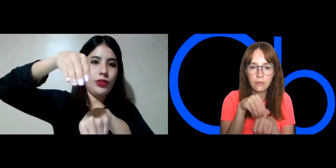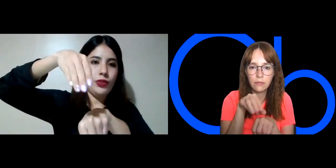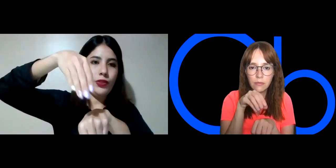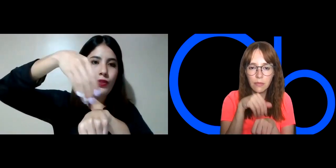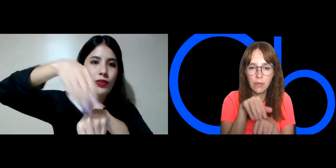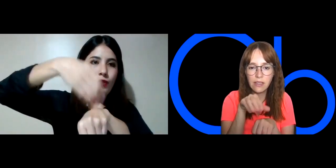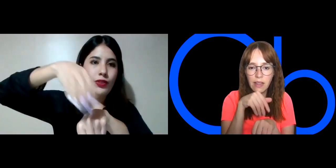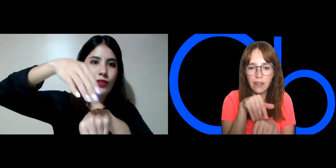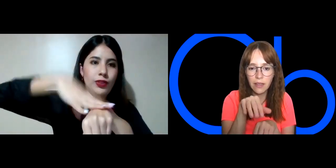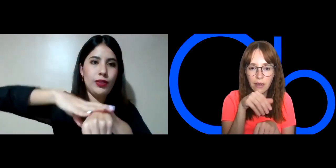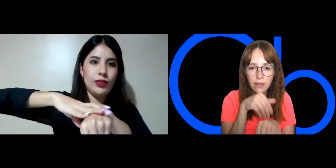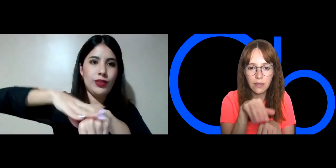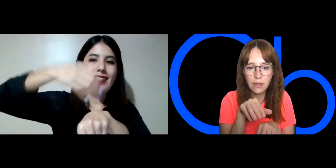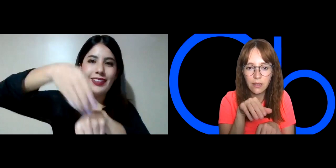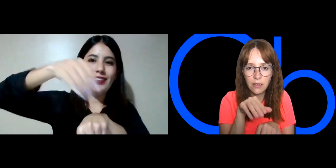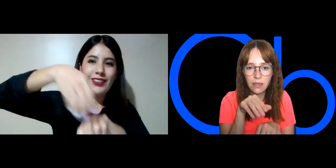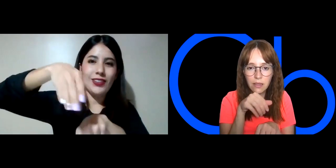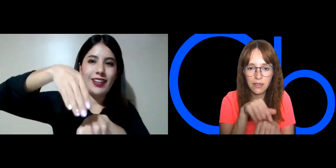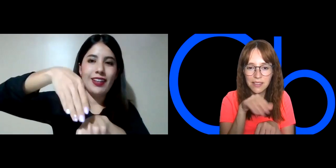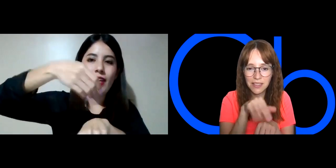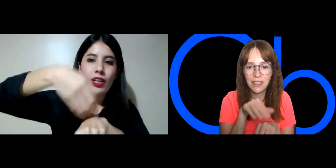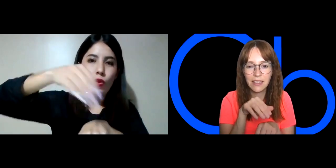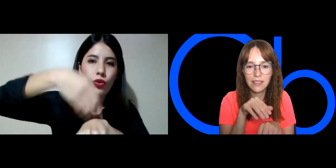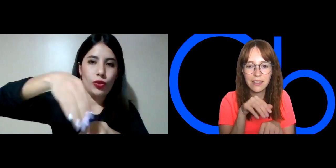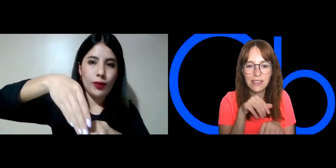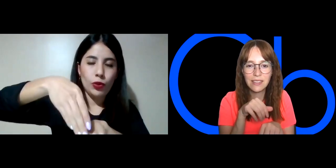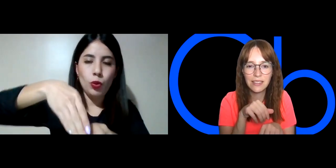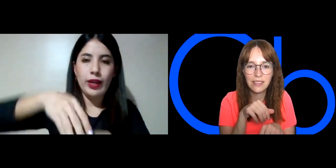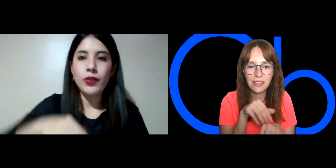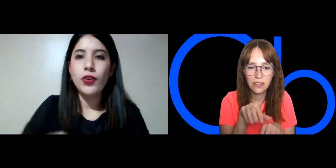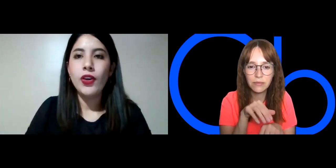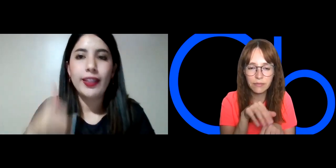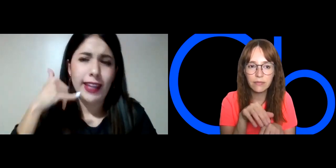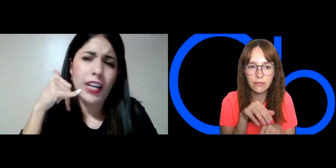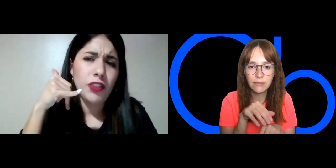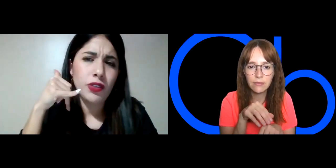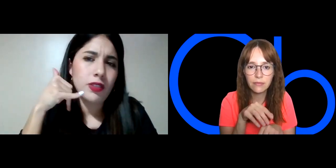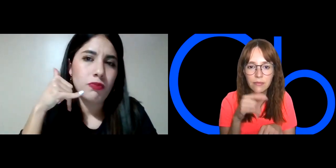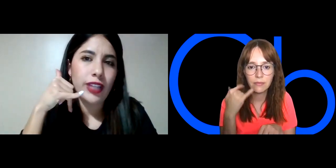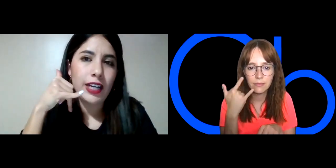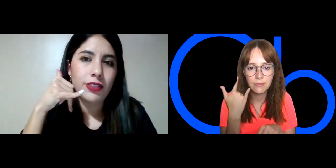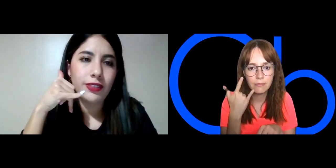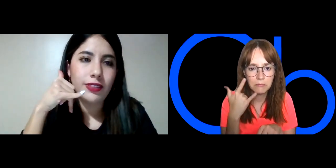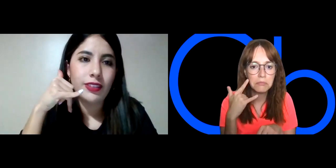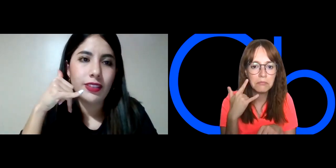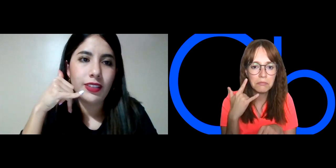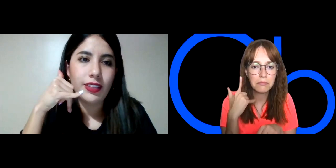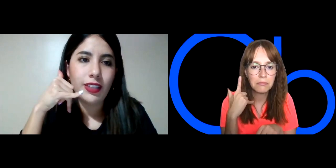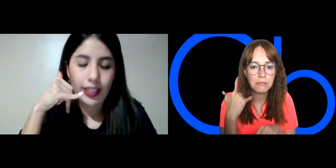nuestro, Hacia adelante. Ajá. exacto, Ok. número. Teléfono es un teléfono.